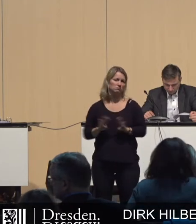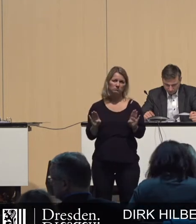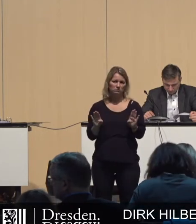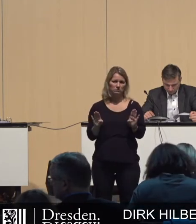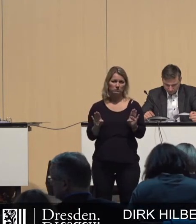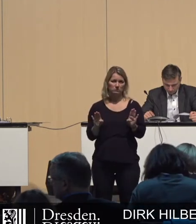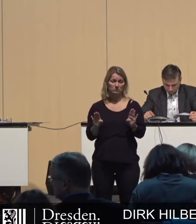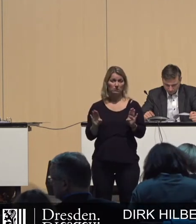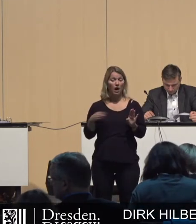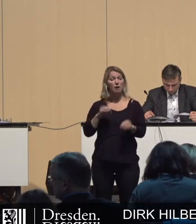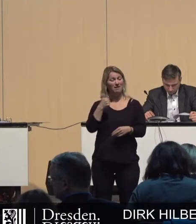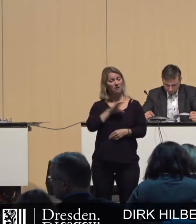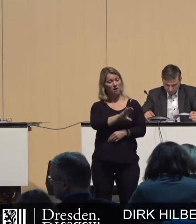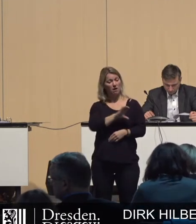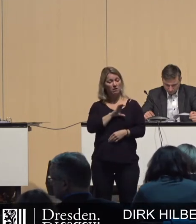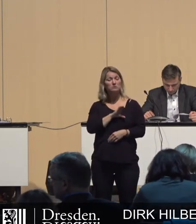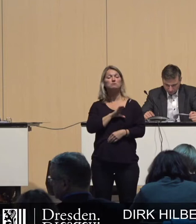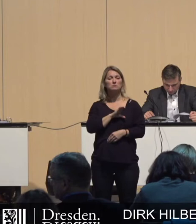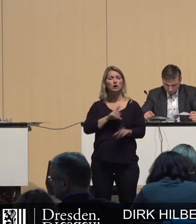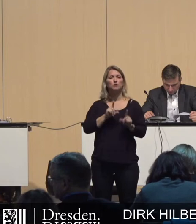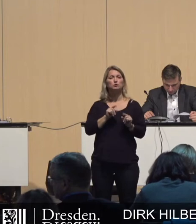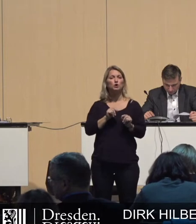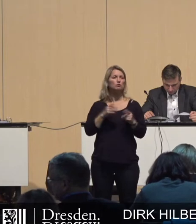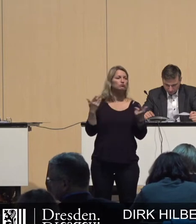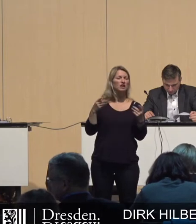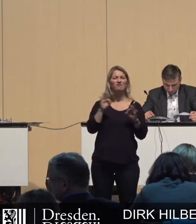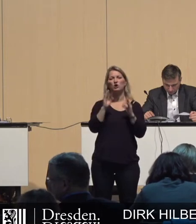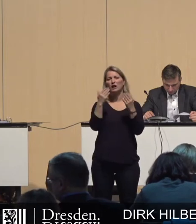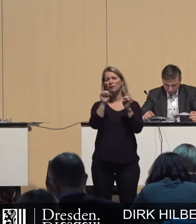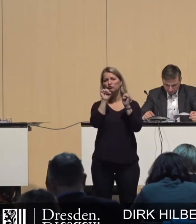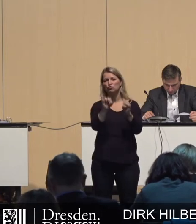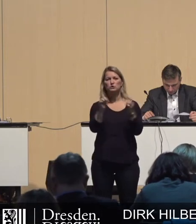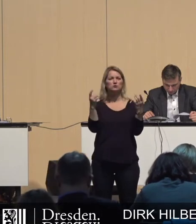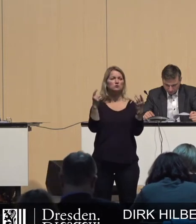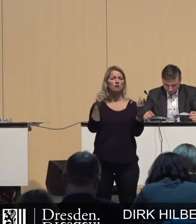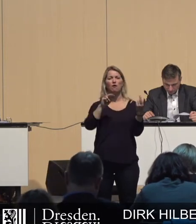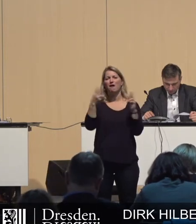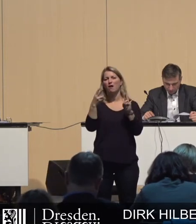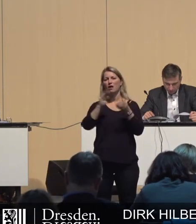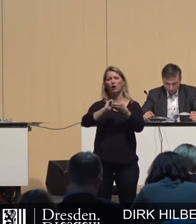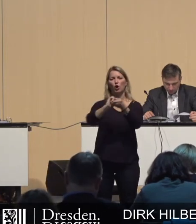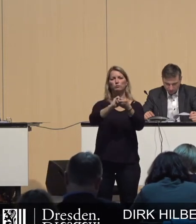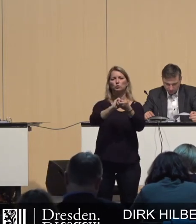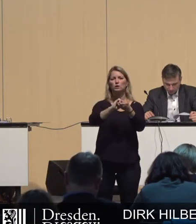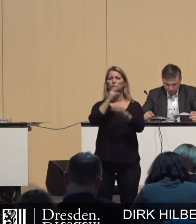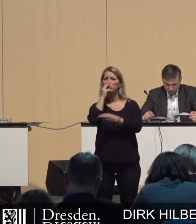Geld aber anderen Kommunen im Klimaschutz einen Schritt